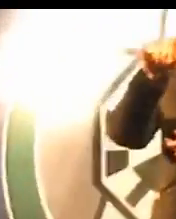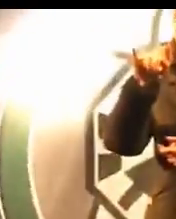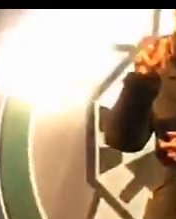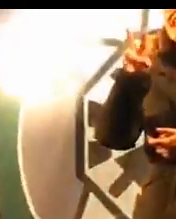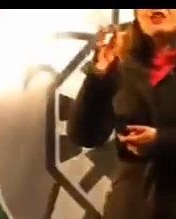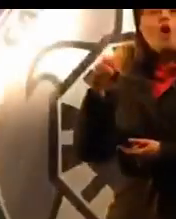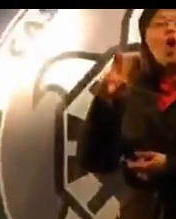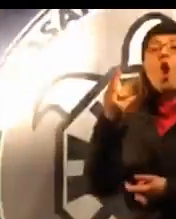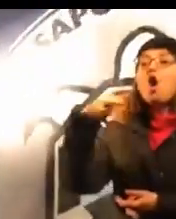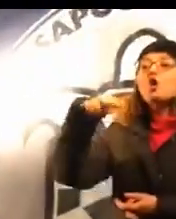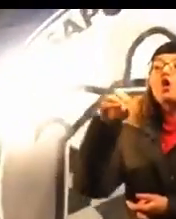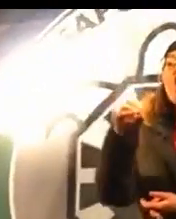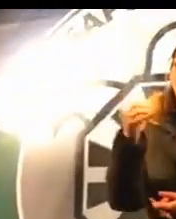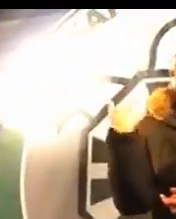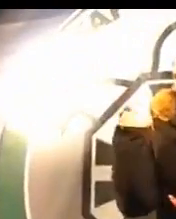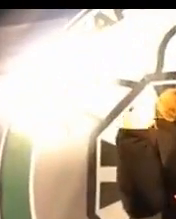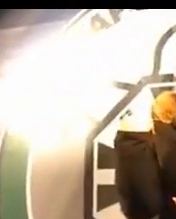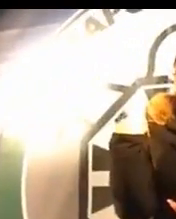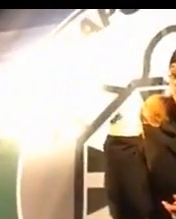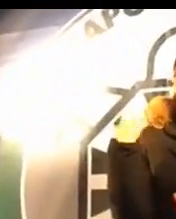di pronta guarigione.